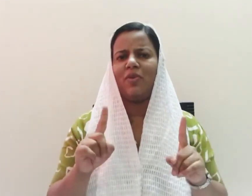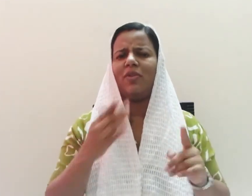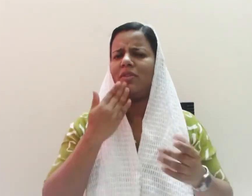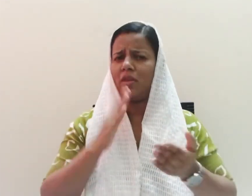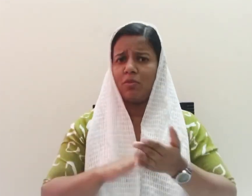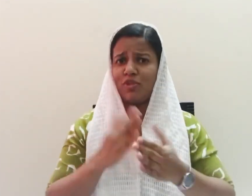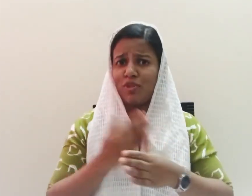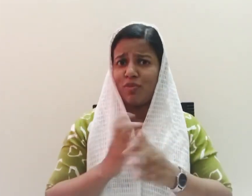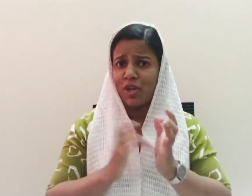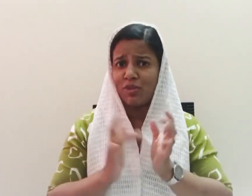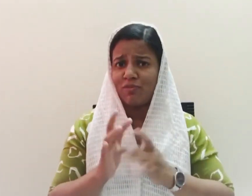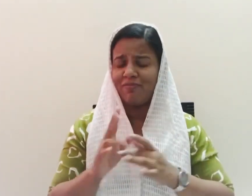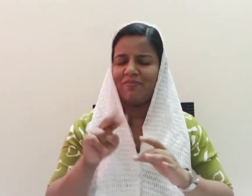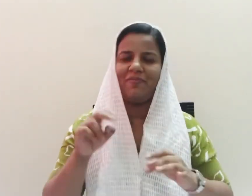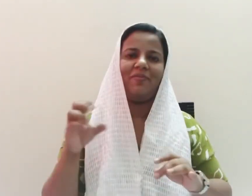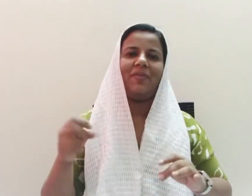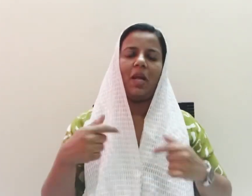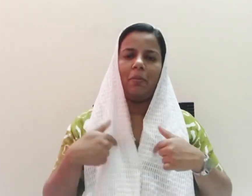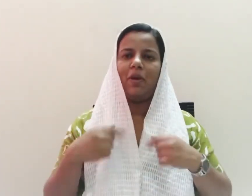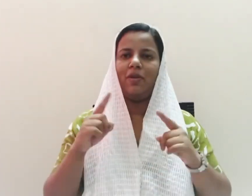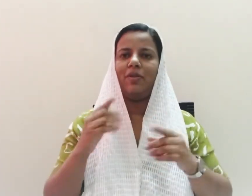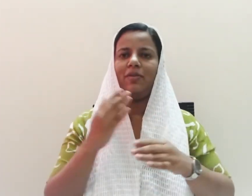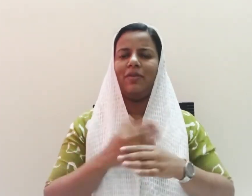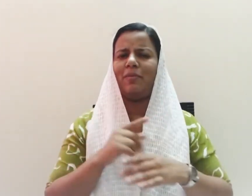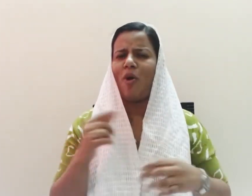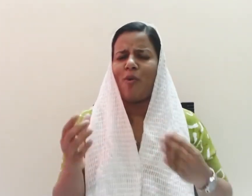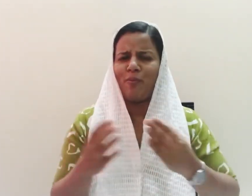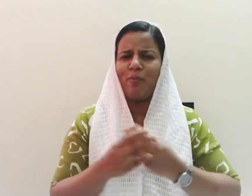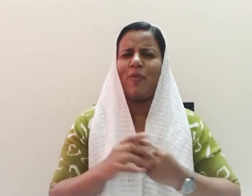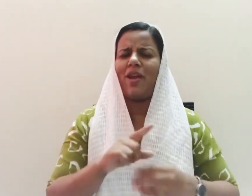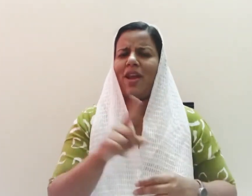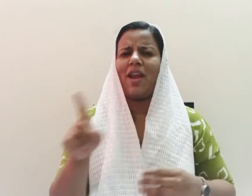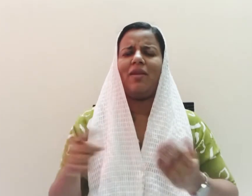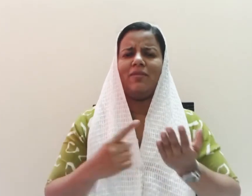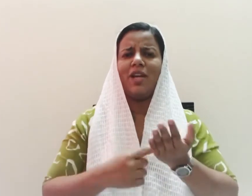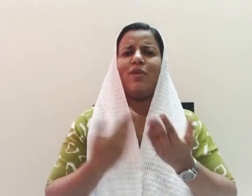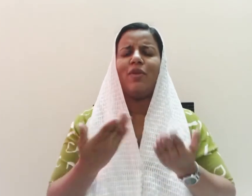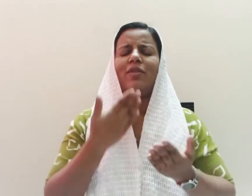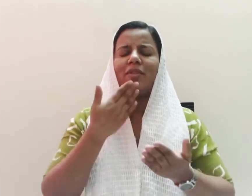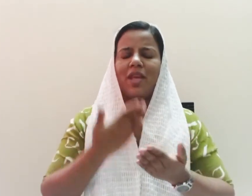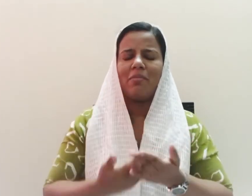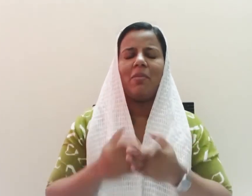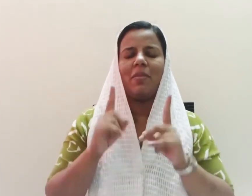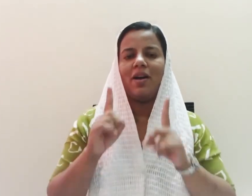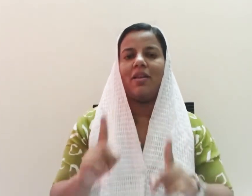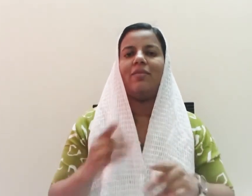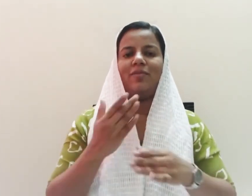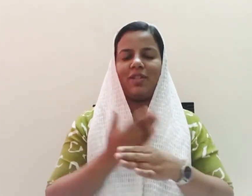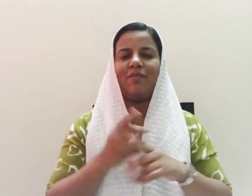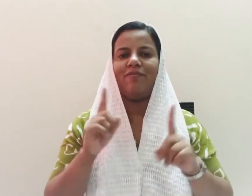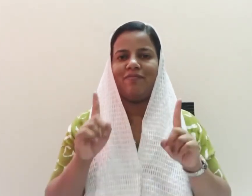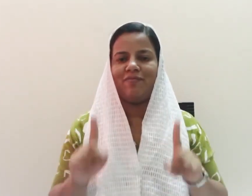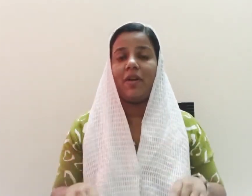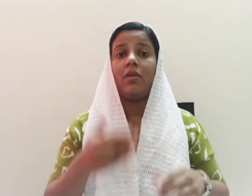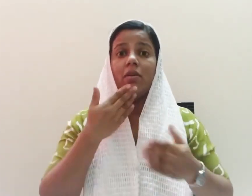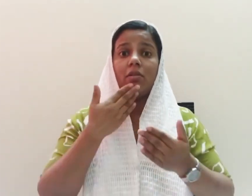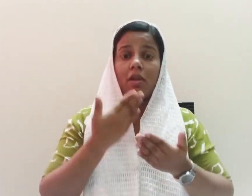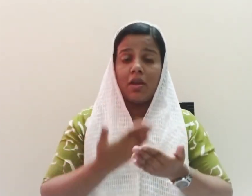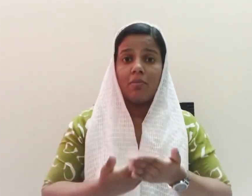നന്മയല്ലാതെ ഒരു തിന്മയും ചെയ്യത്തില്ല. അതുപോലെ നമ്മളും നമ്മുടെ സഹജീവികൾക്ക് നന്മയല്ലാതെ ഒരു തിന്മയും ചെയ്യരുത്. നന്മ